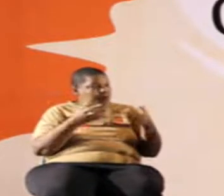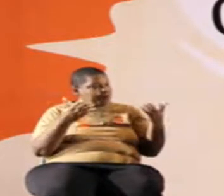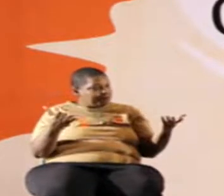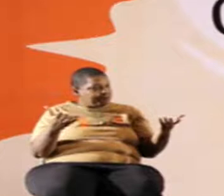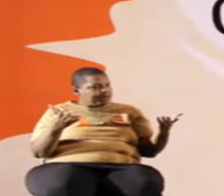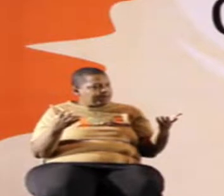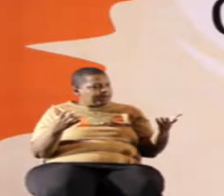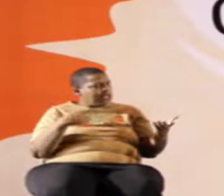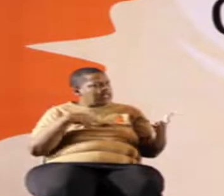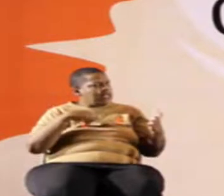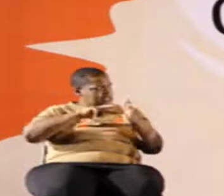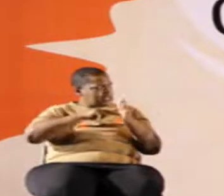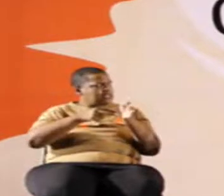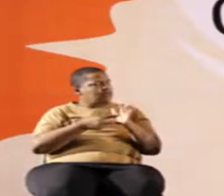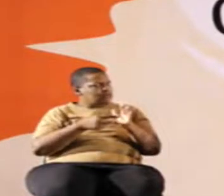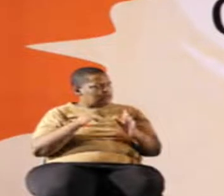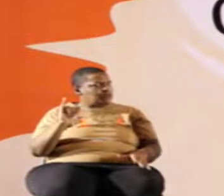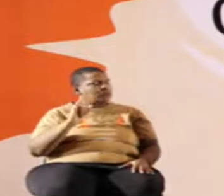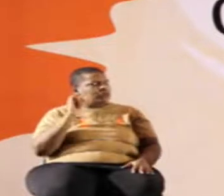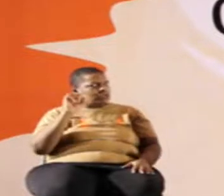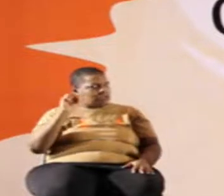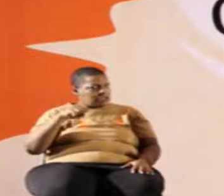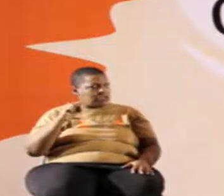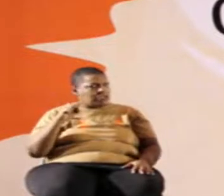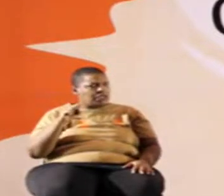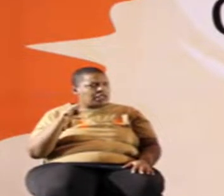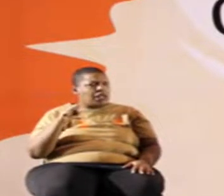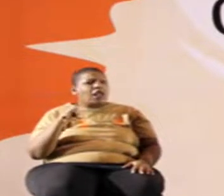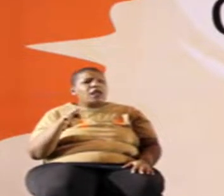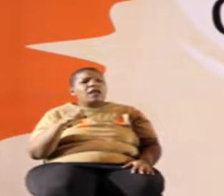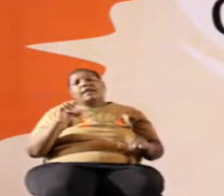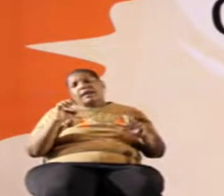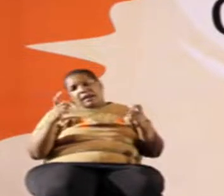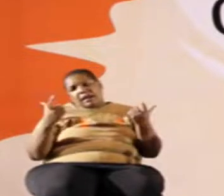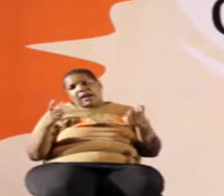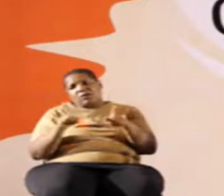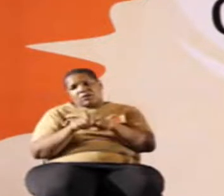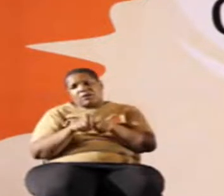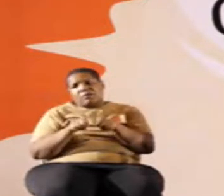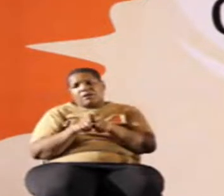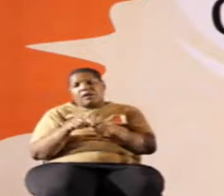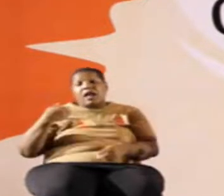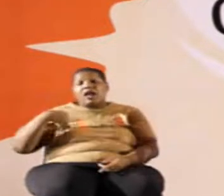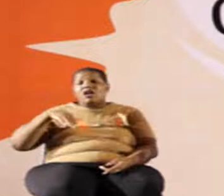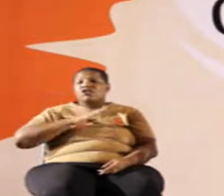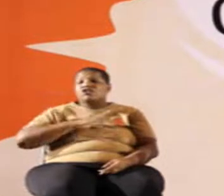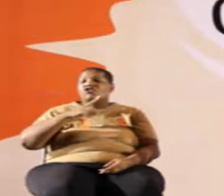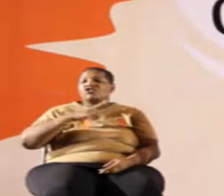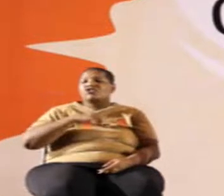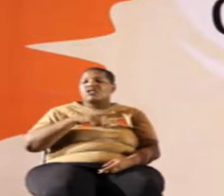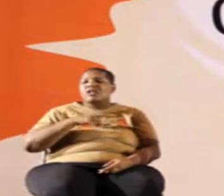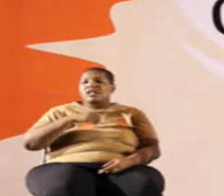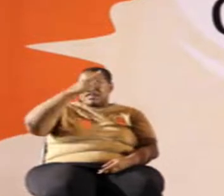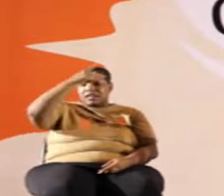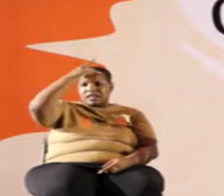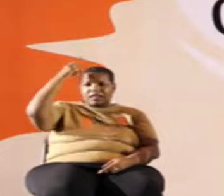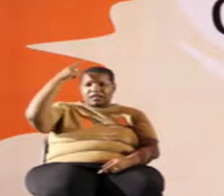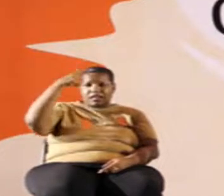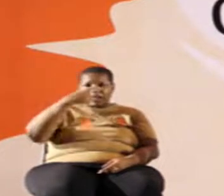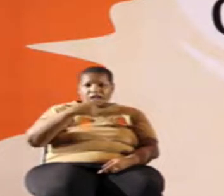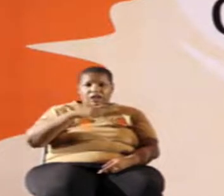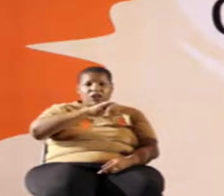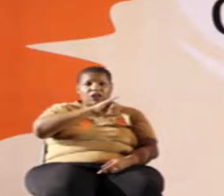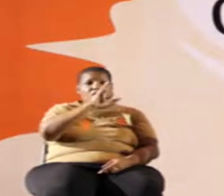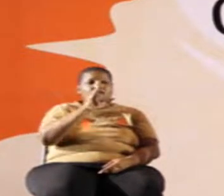é muito significativo. E, indiscutivelmente, a gente tem na pessoa de